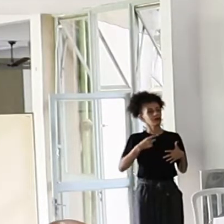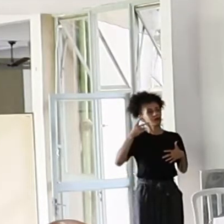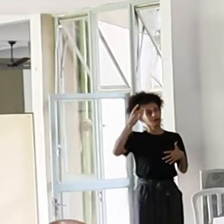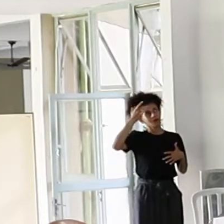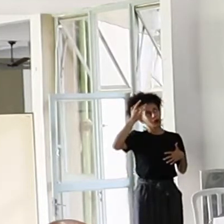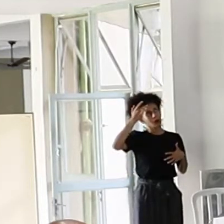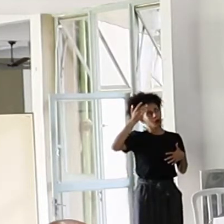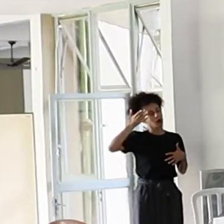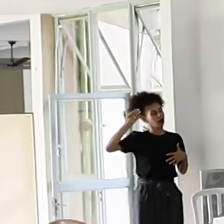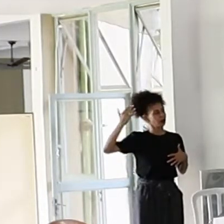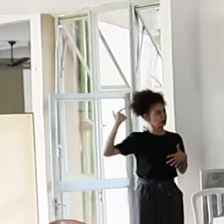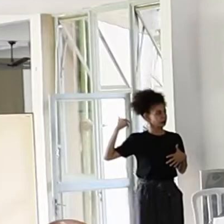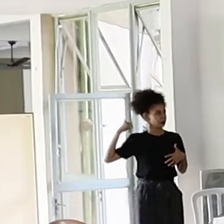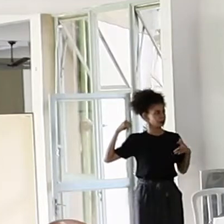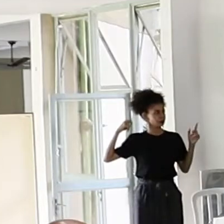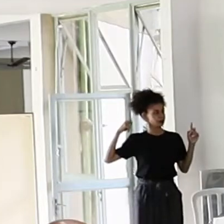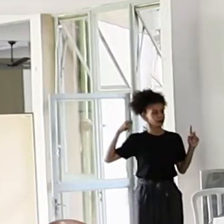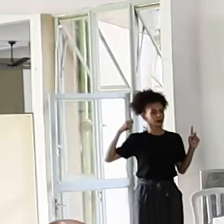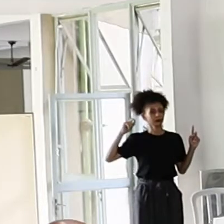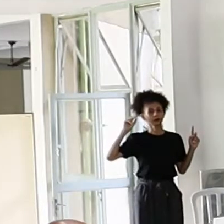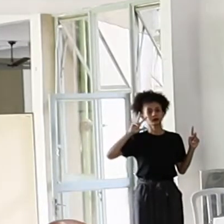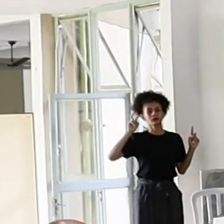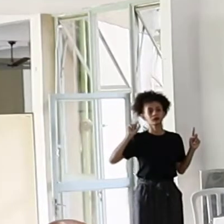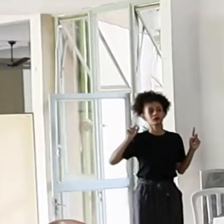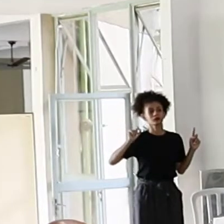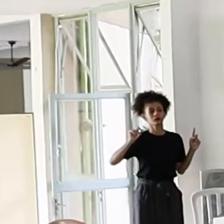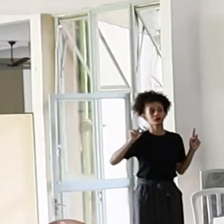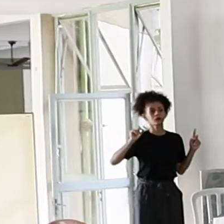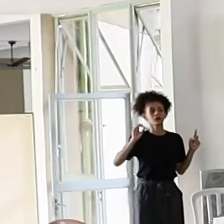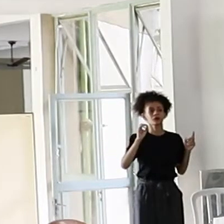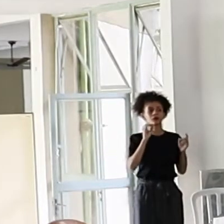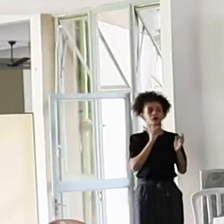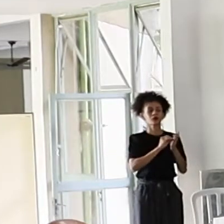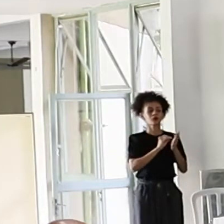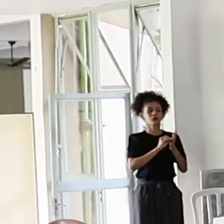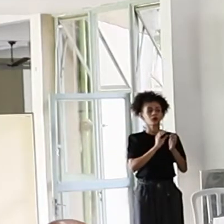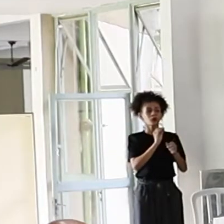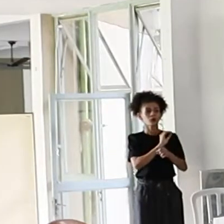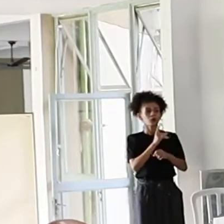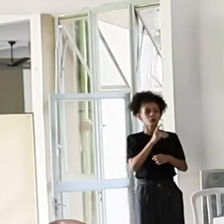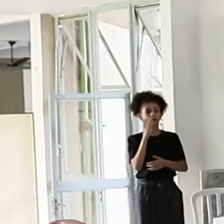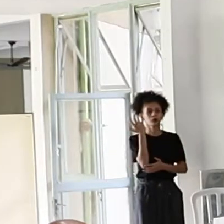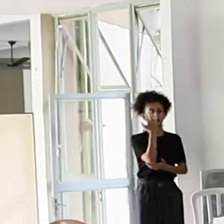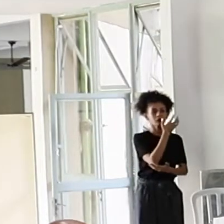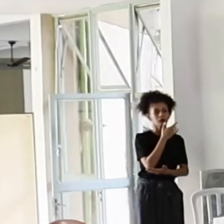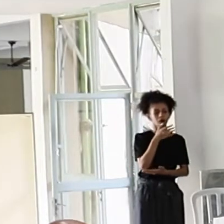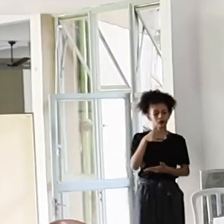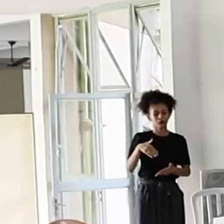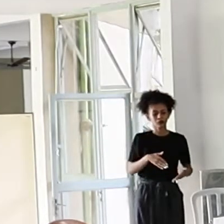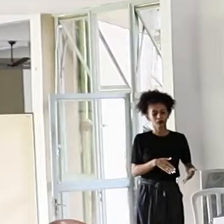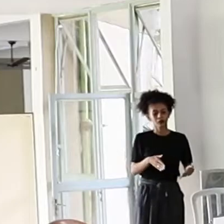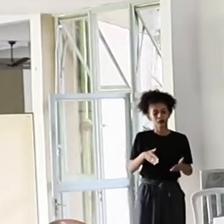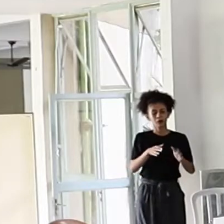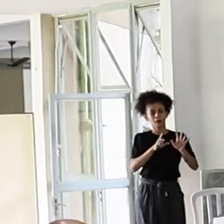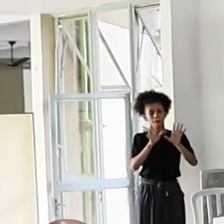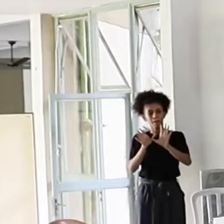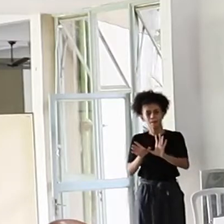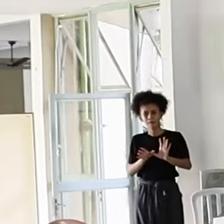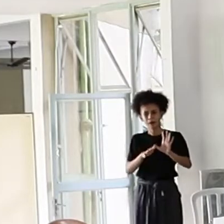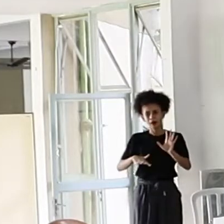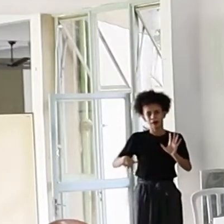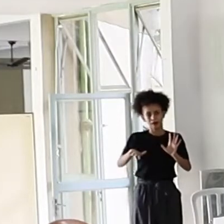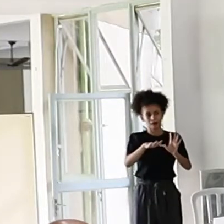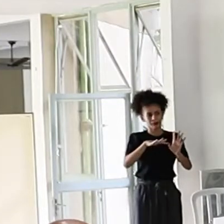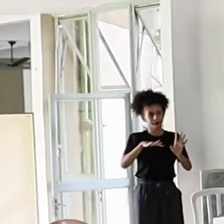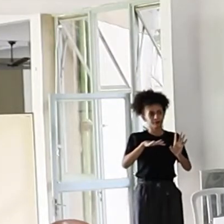rememorar desde Essa época a questão do descaso com seu meio ambiente com as suas nascentes com seus parques com a